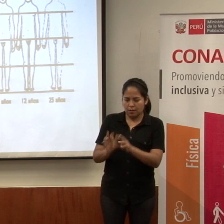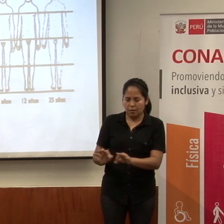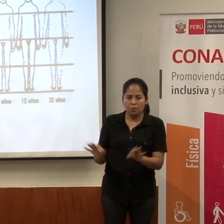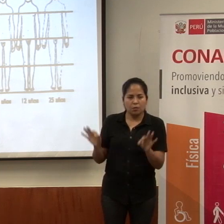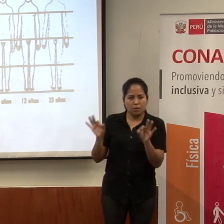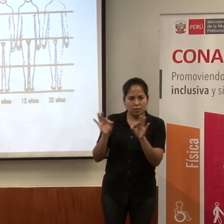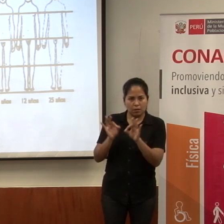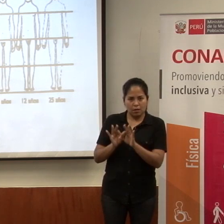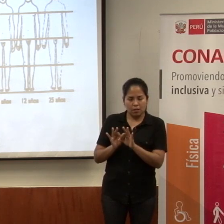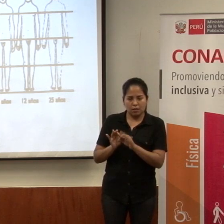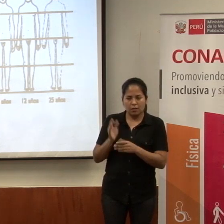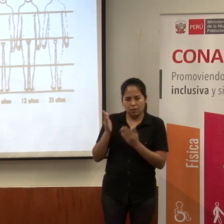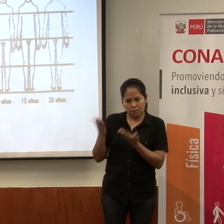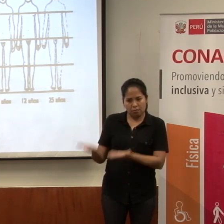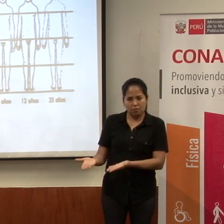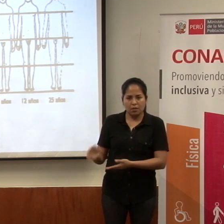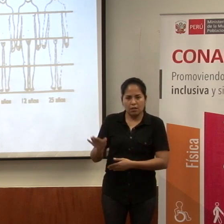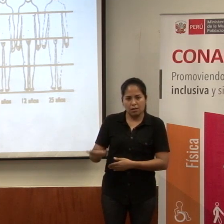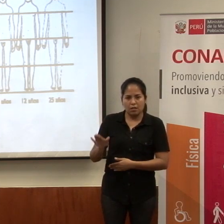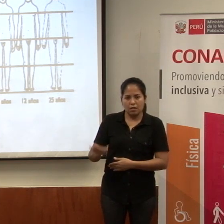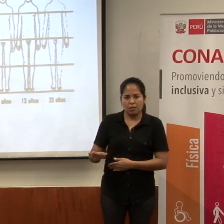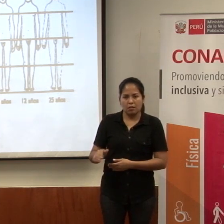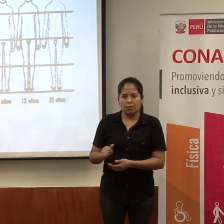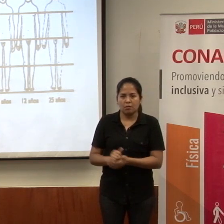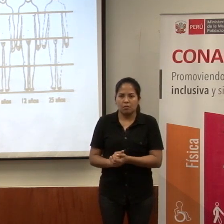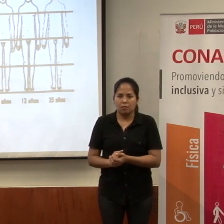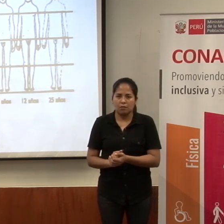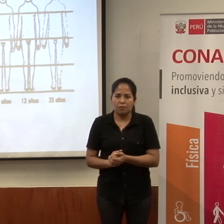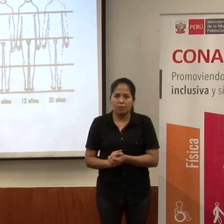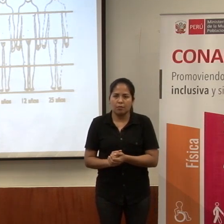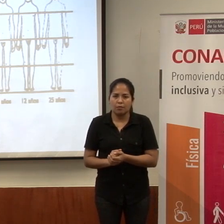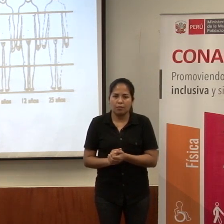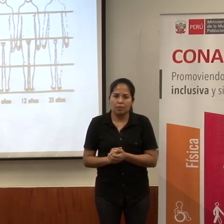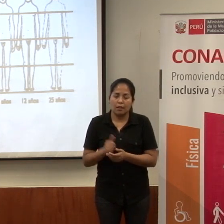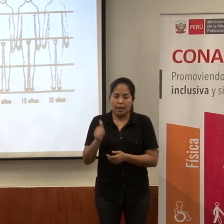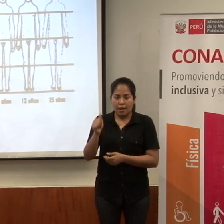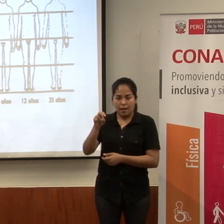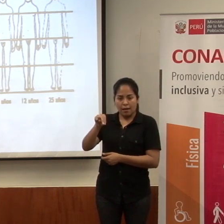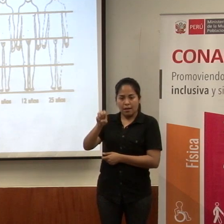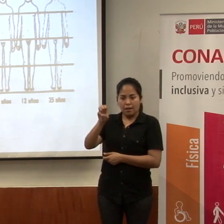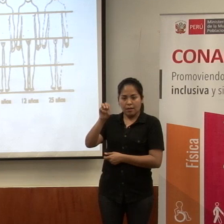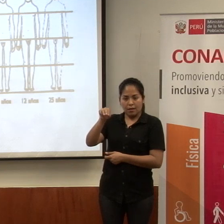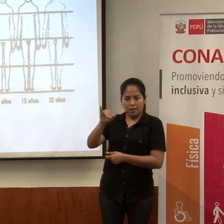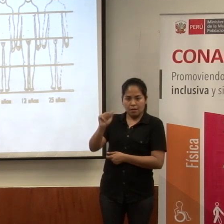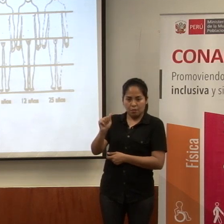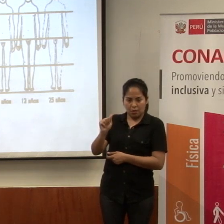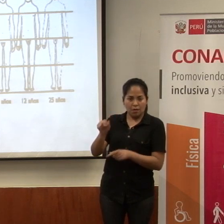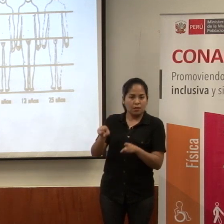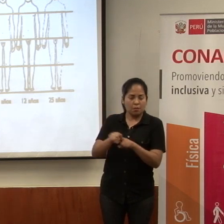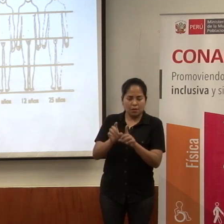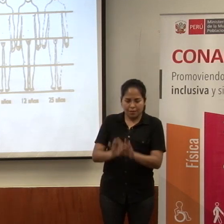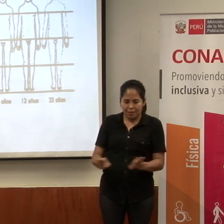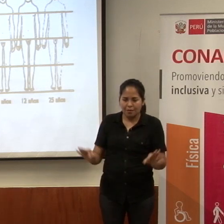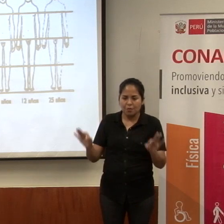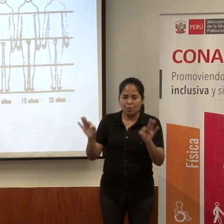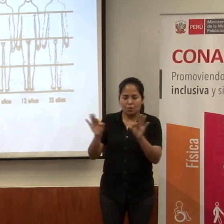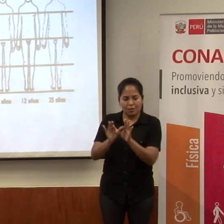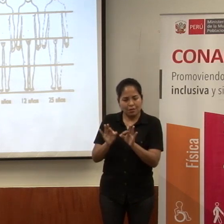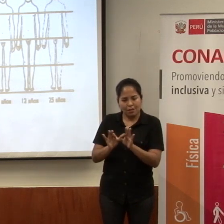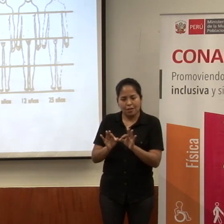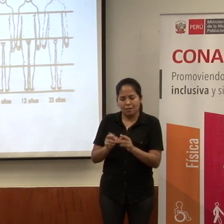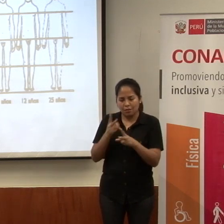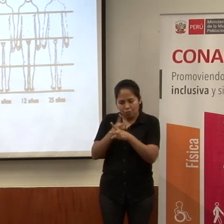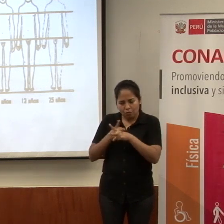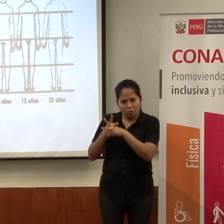Este escándalo que tenemos con el tema de la anemia va en esa dirección, ¿no es cierto? Va en esa dirección, no es simplemente porque